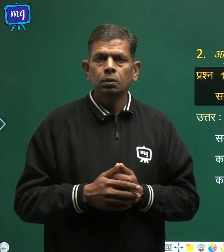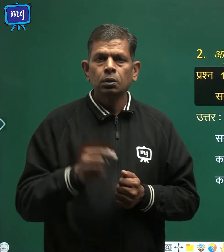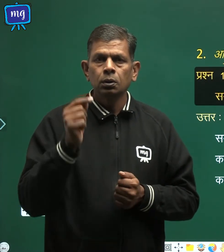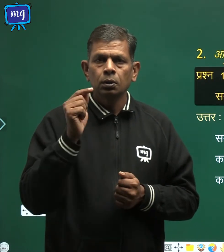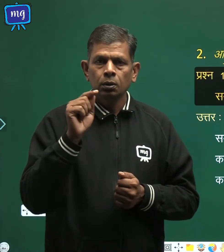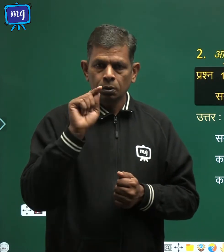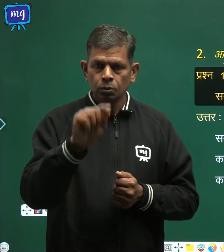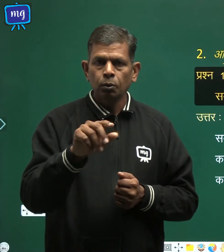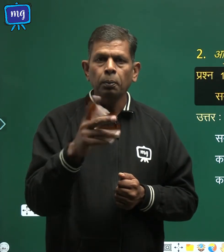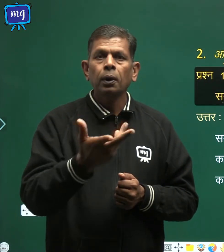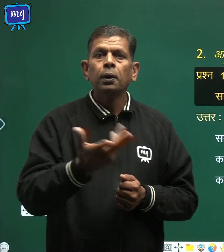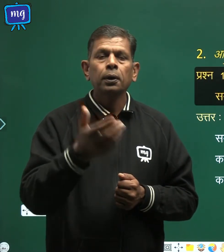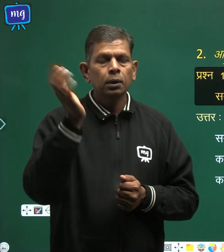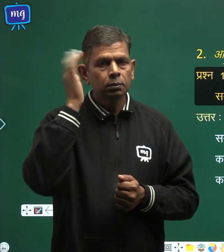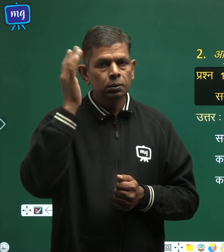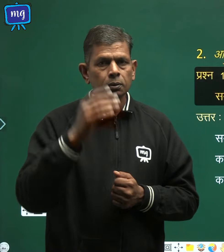आप क्या समझते हो?